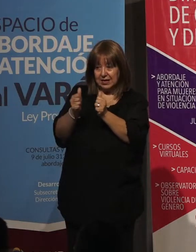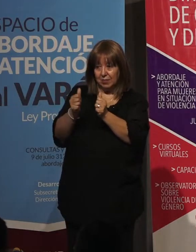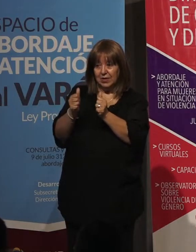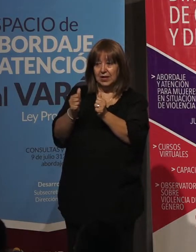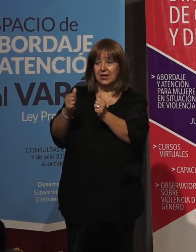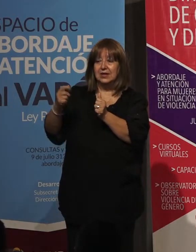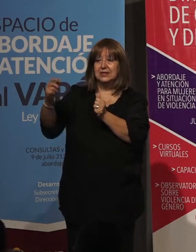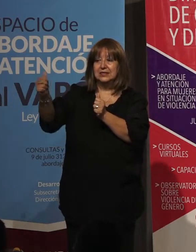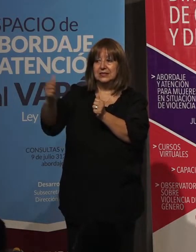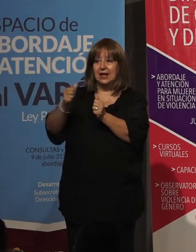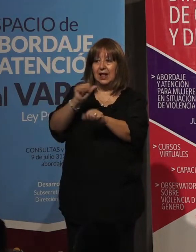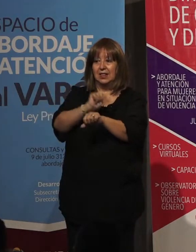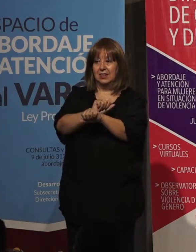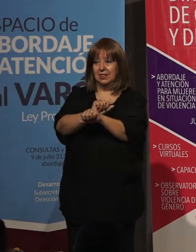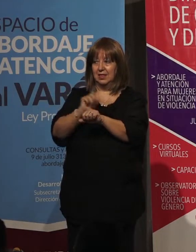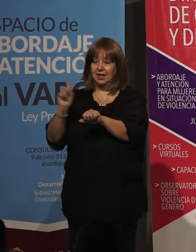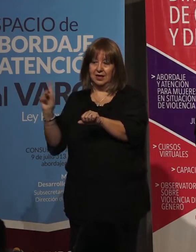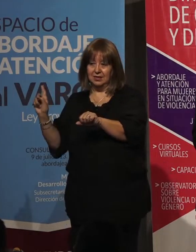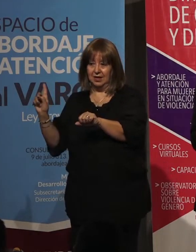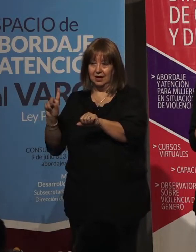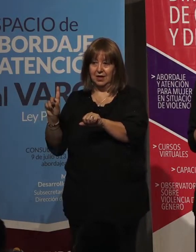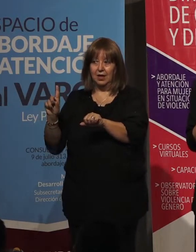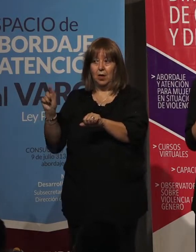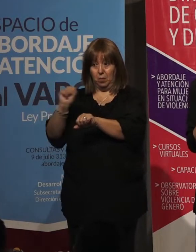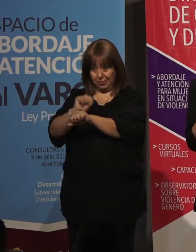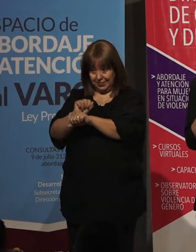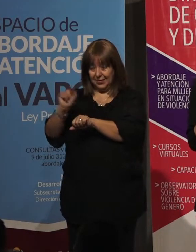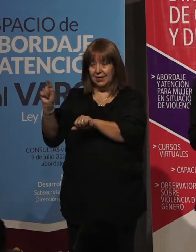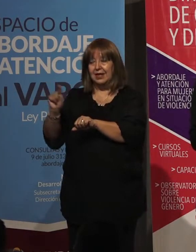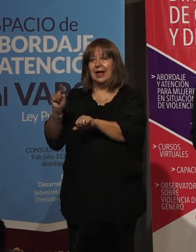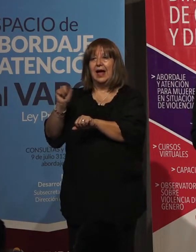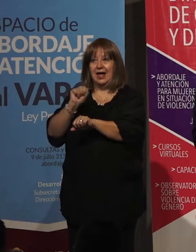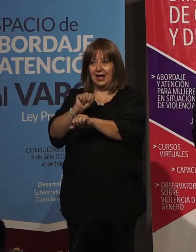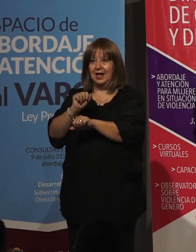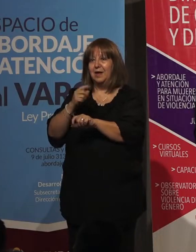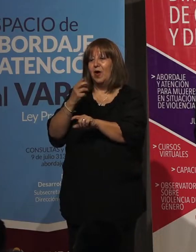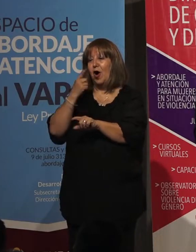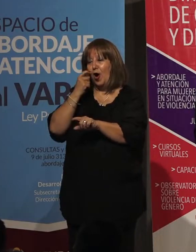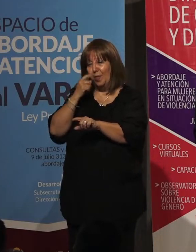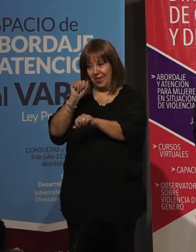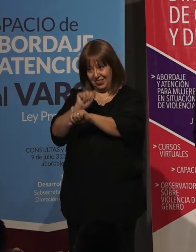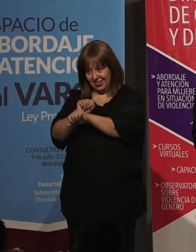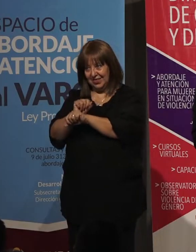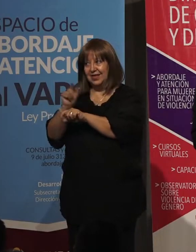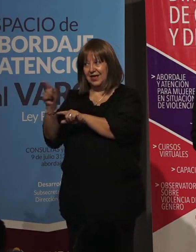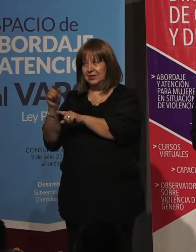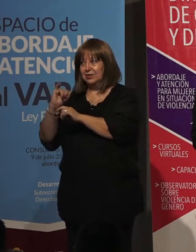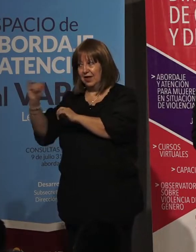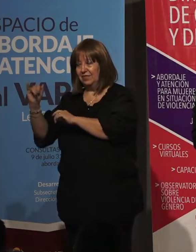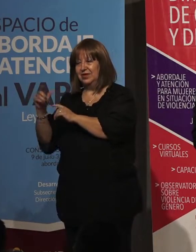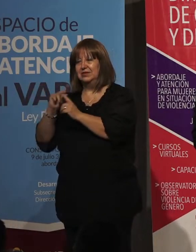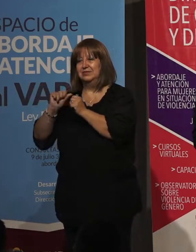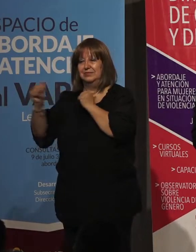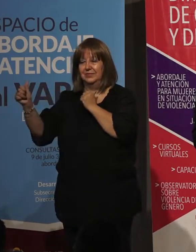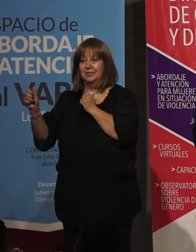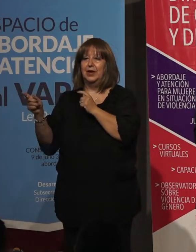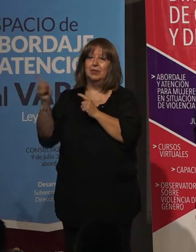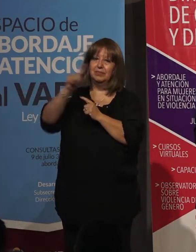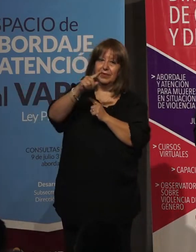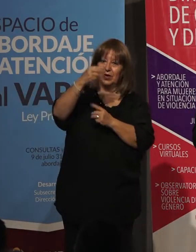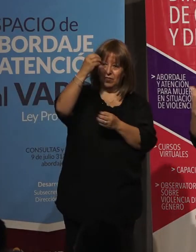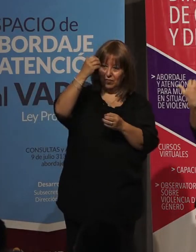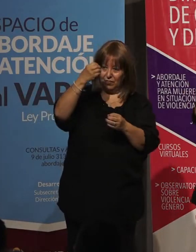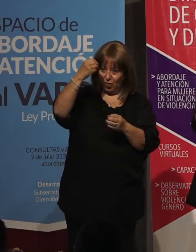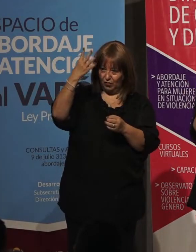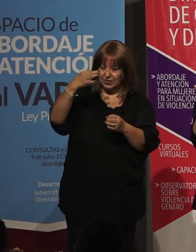tengo a la persona aprehendida en el momento de recupero de libertad. Como medida de protección propiamente dicha, es a través del juzgado de familia. Por eso está